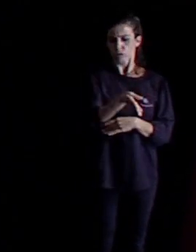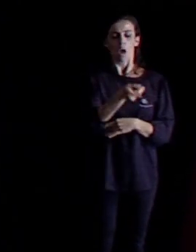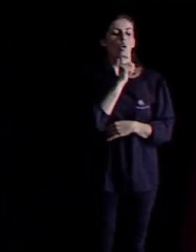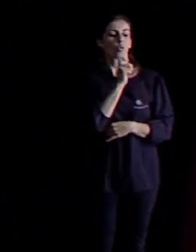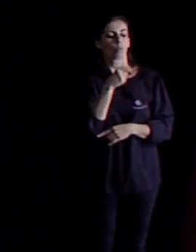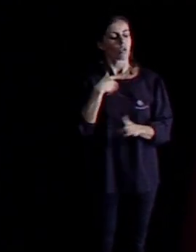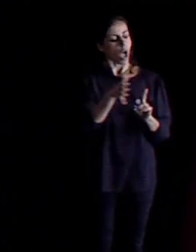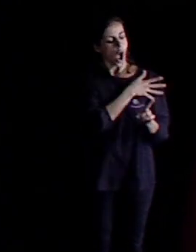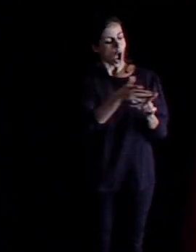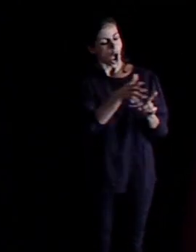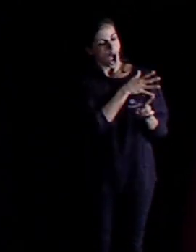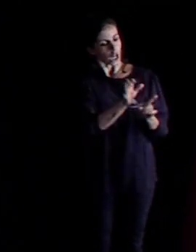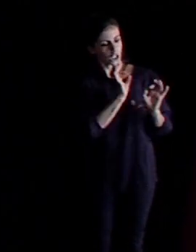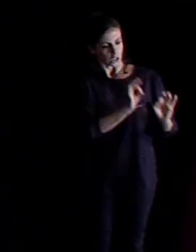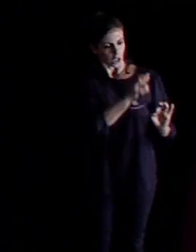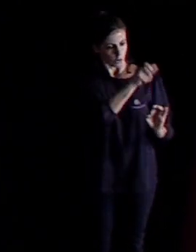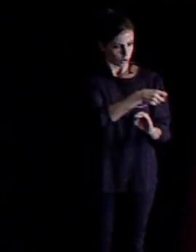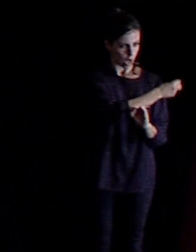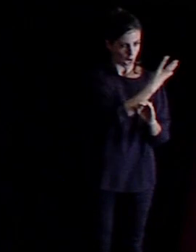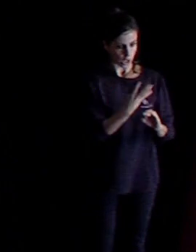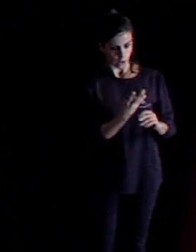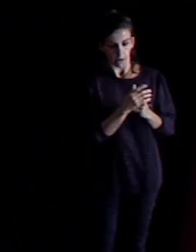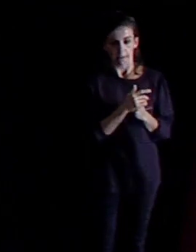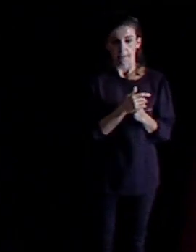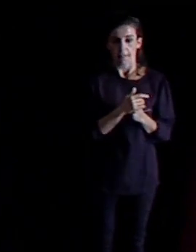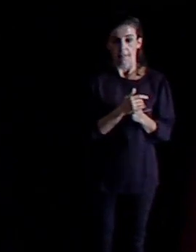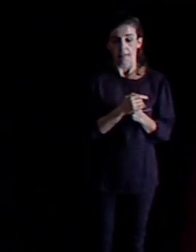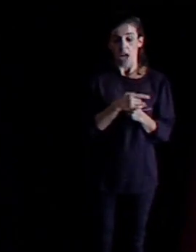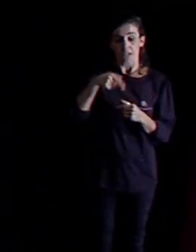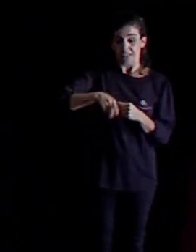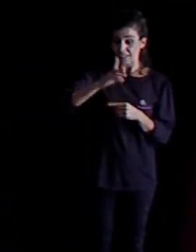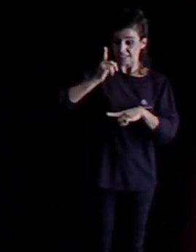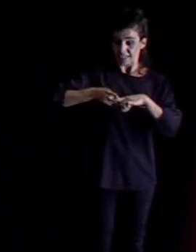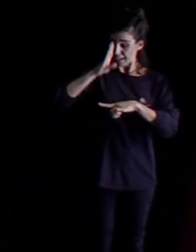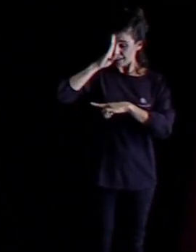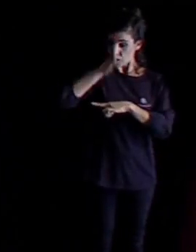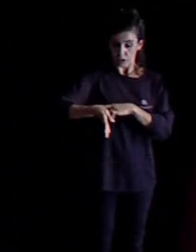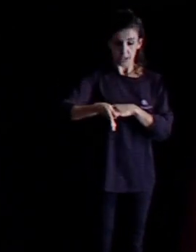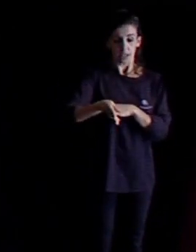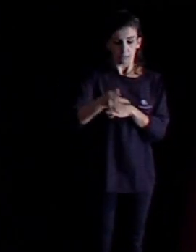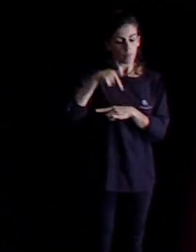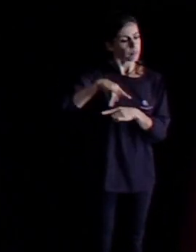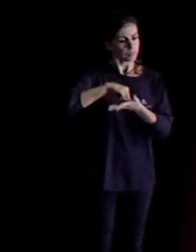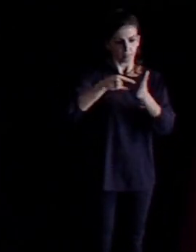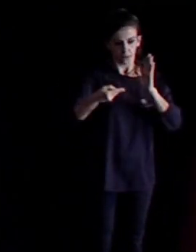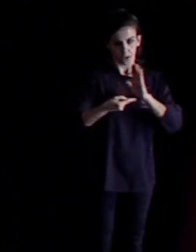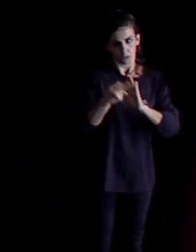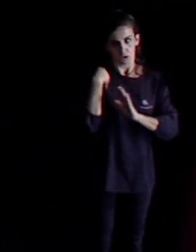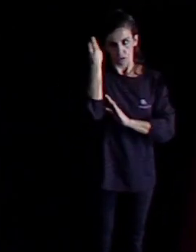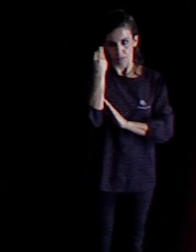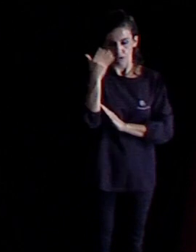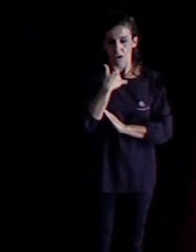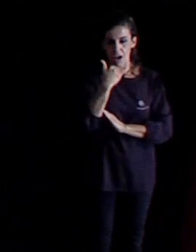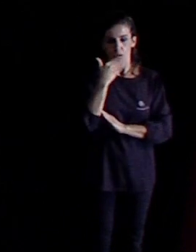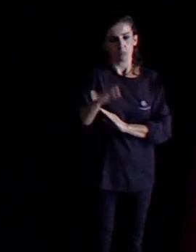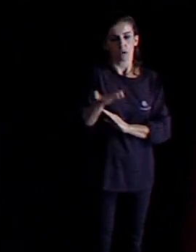agrediendo de esa manera. Y en cuanto al heterosexismo, pues es un sistema, yo lo considero una cosa